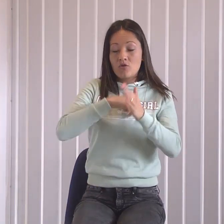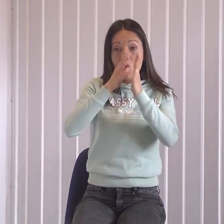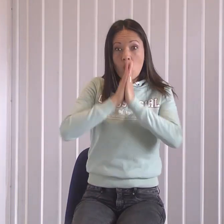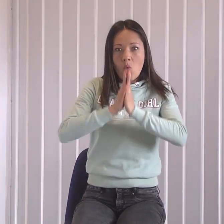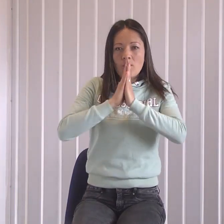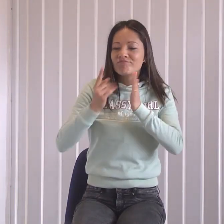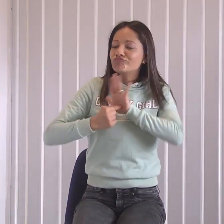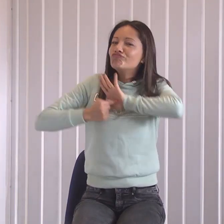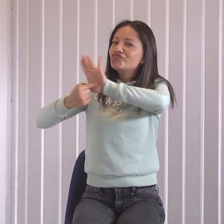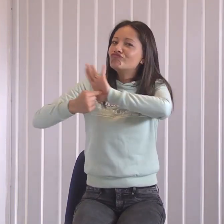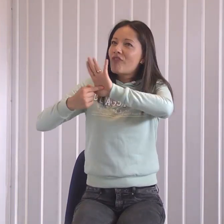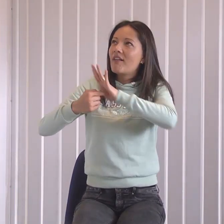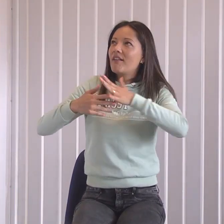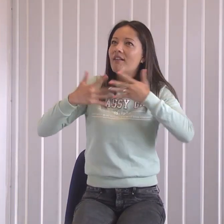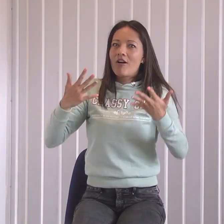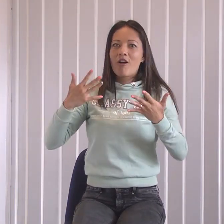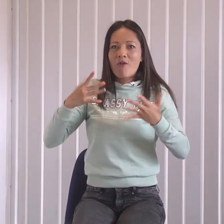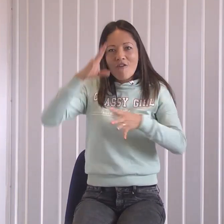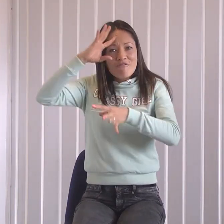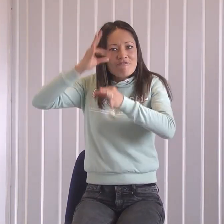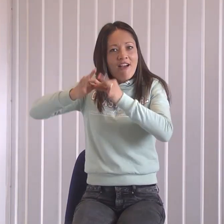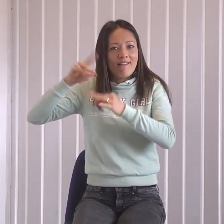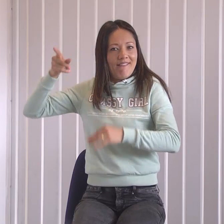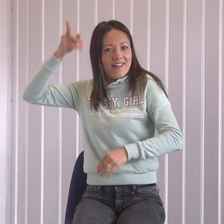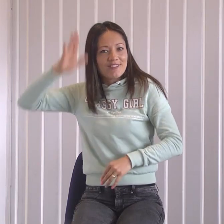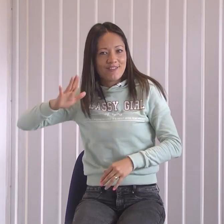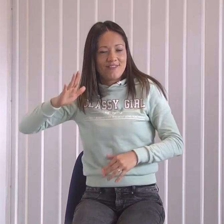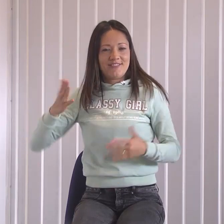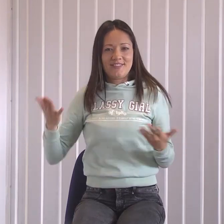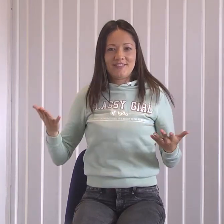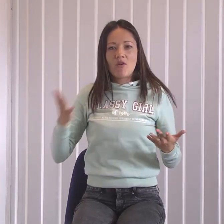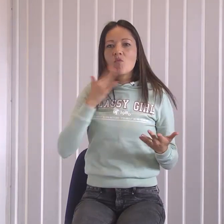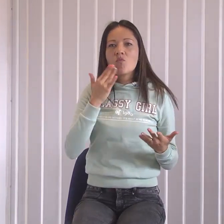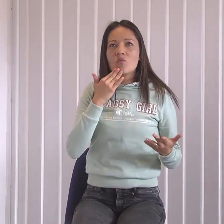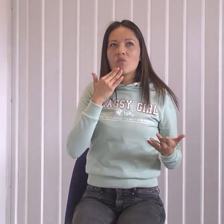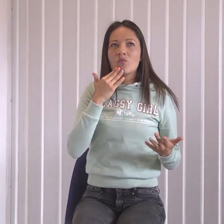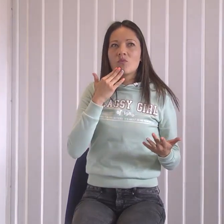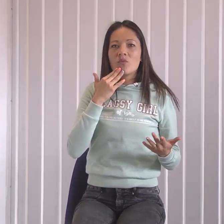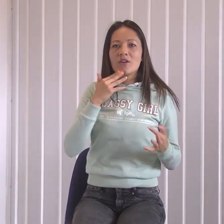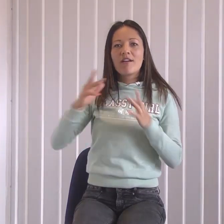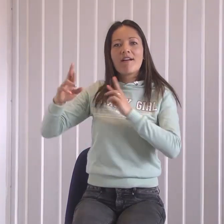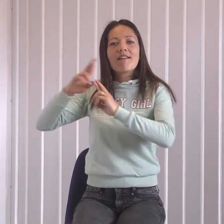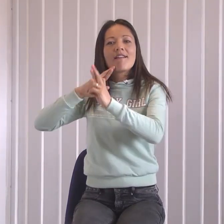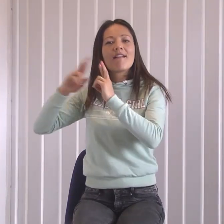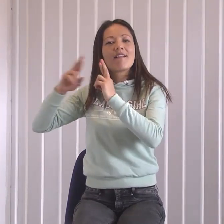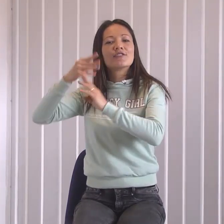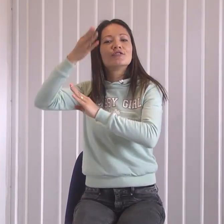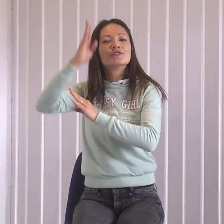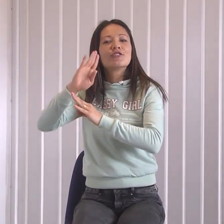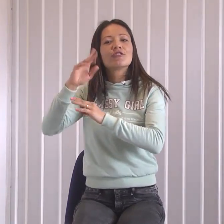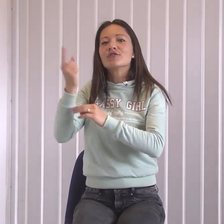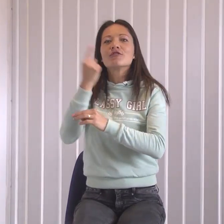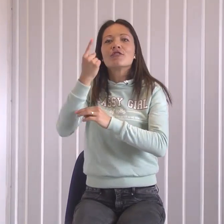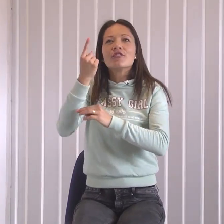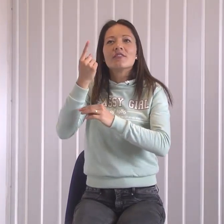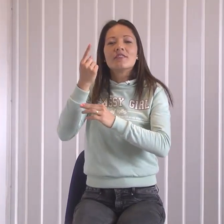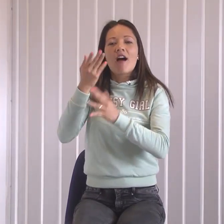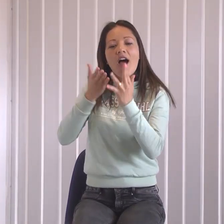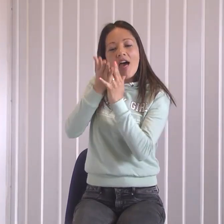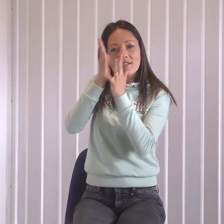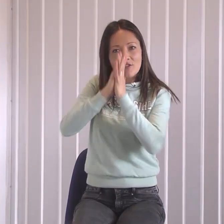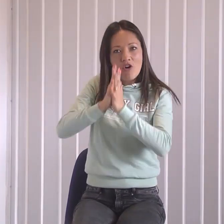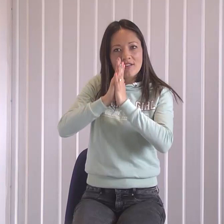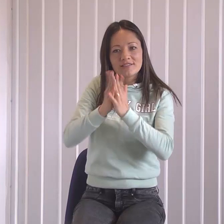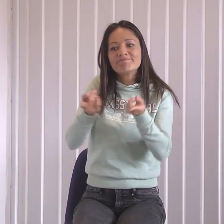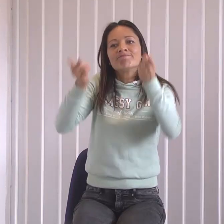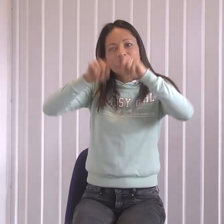estamos manifestando nuestra fe hacia Dios. Cuando nosotros estamos teniendo la relación con Dios, no la tenemos solamente a través de la